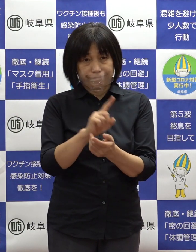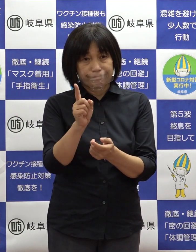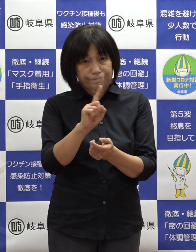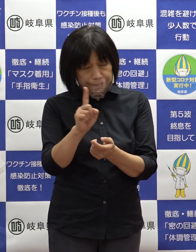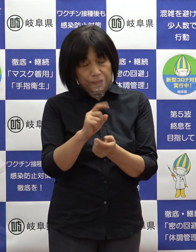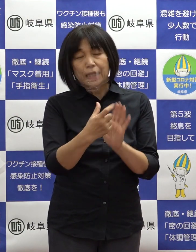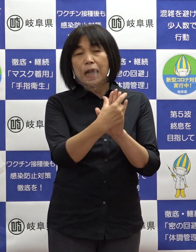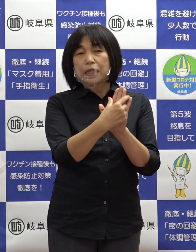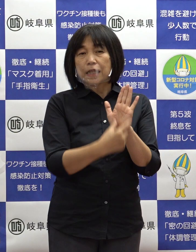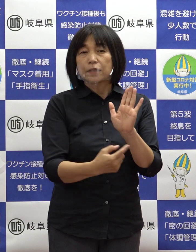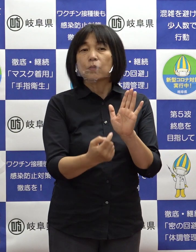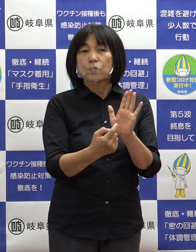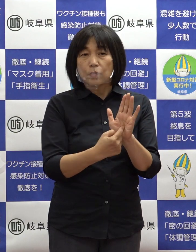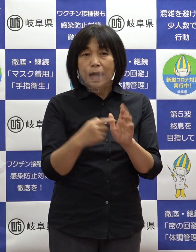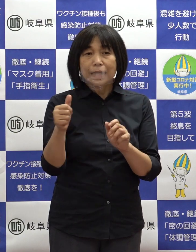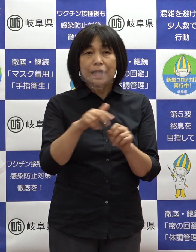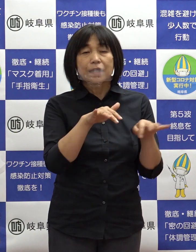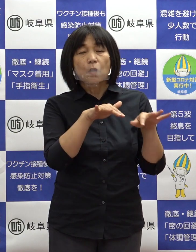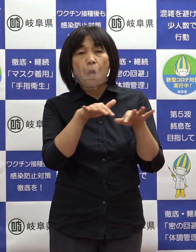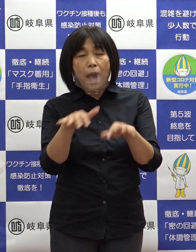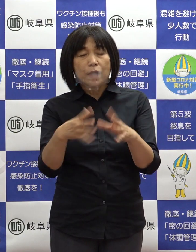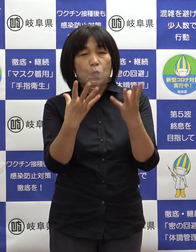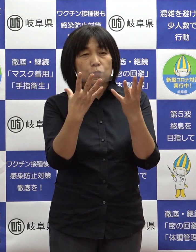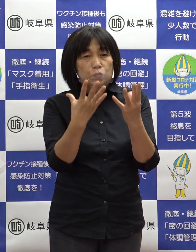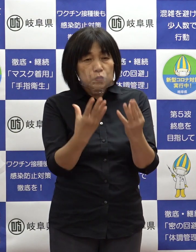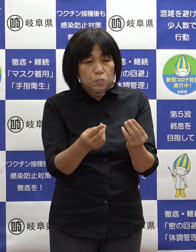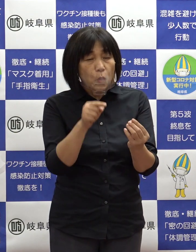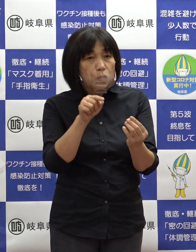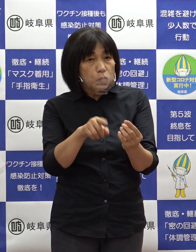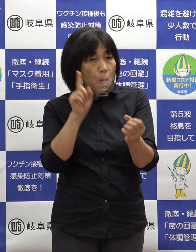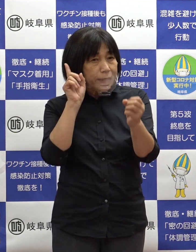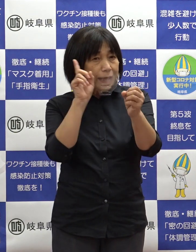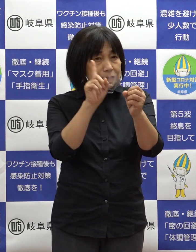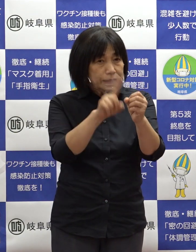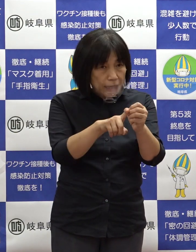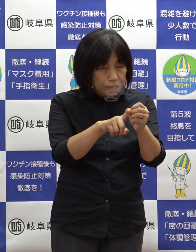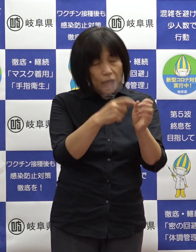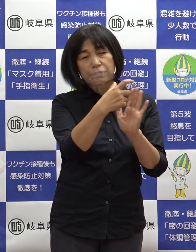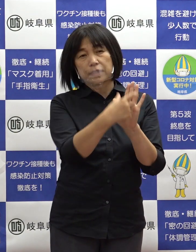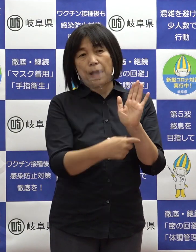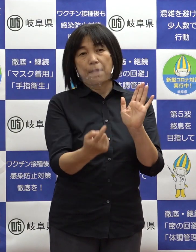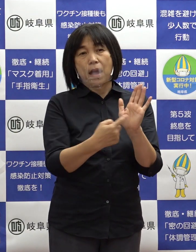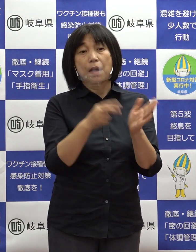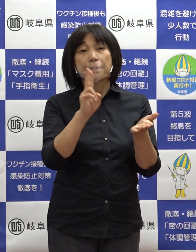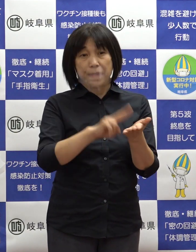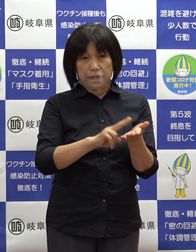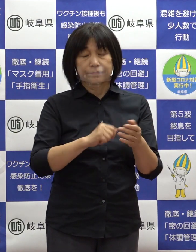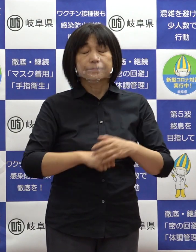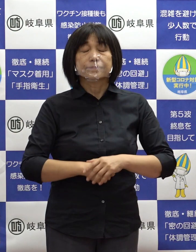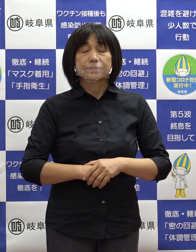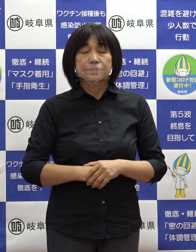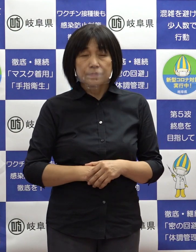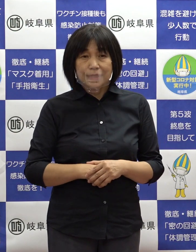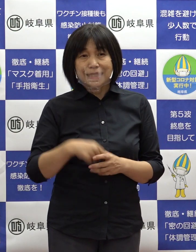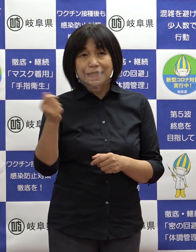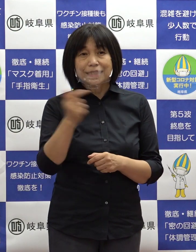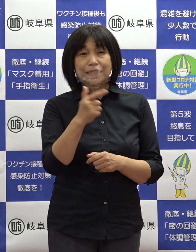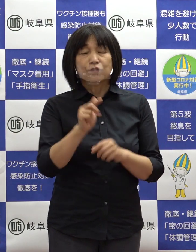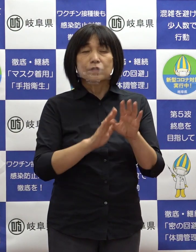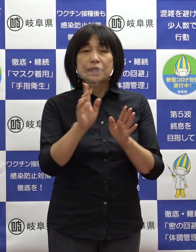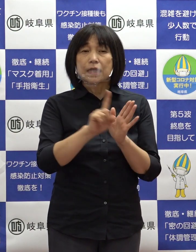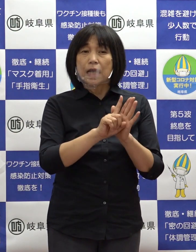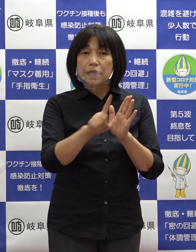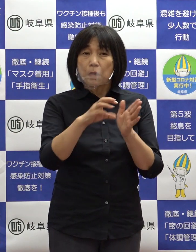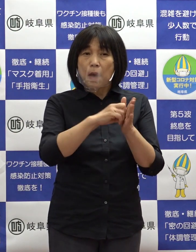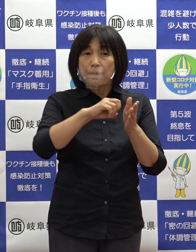ルを第5波収束を目指してというふうにあえてさせていただきました。まだその緊急事態は解除されました